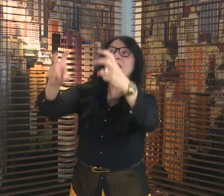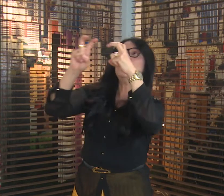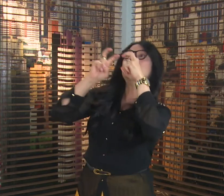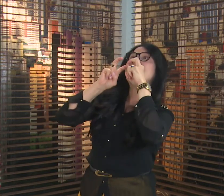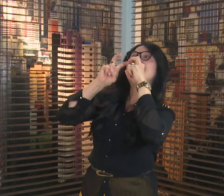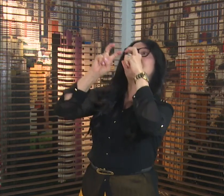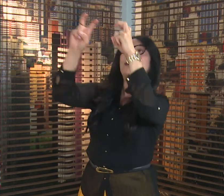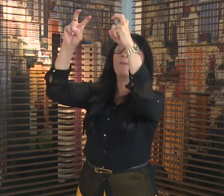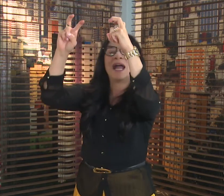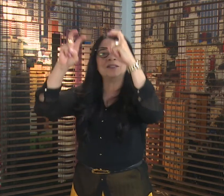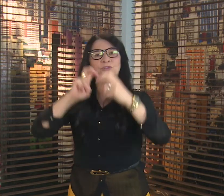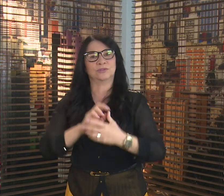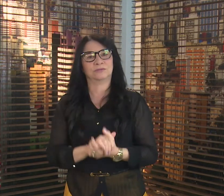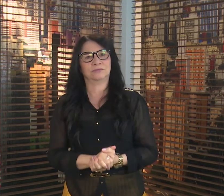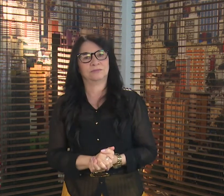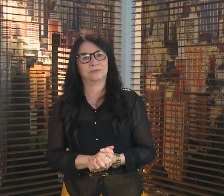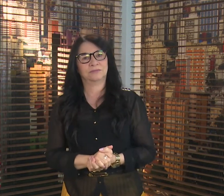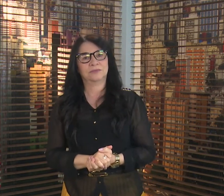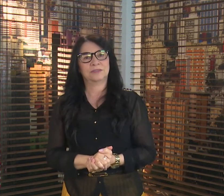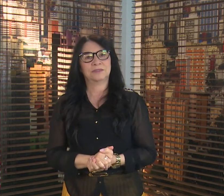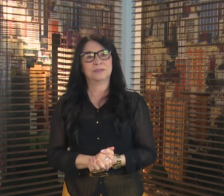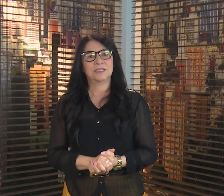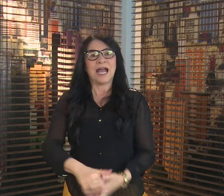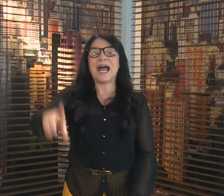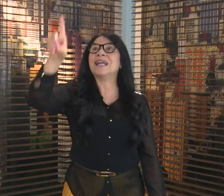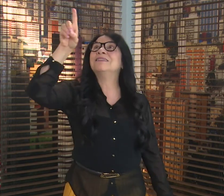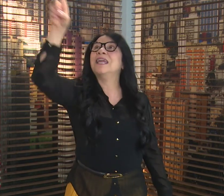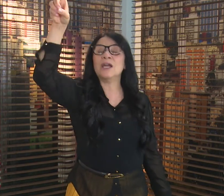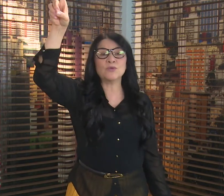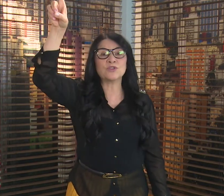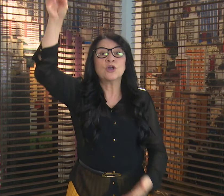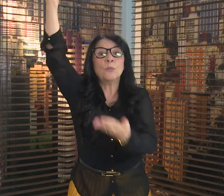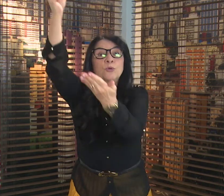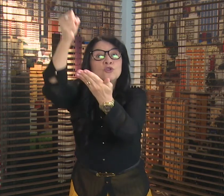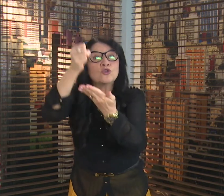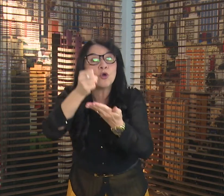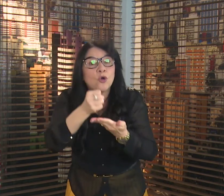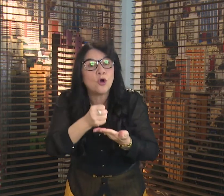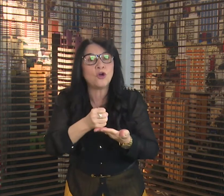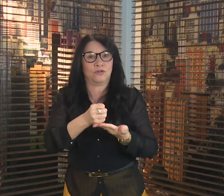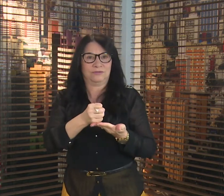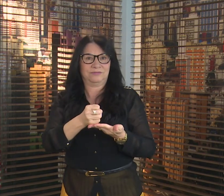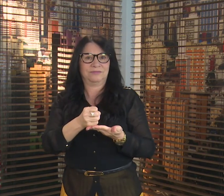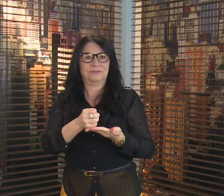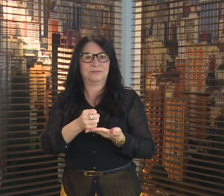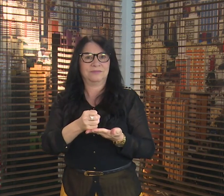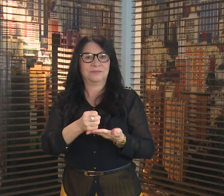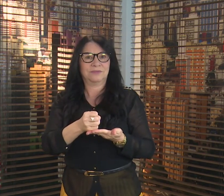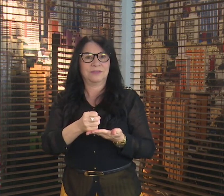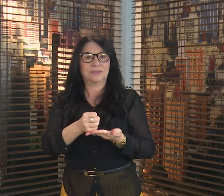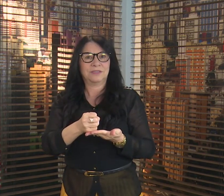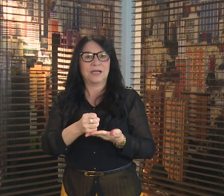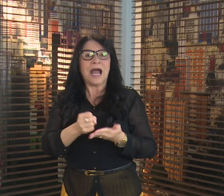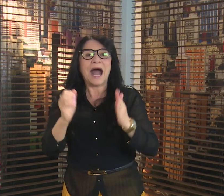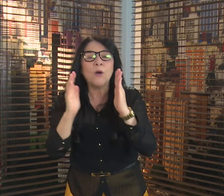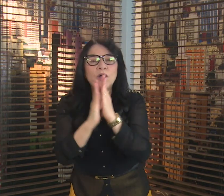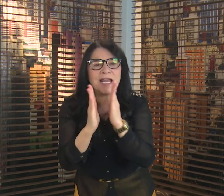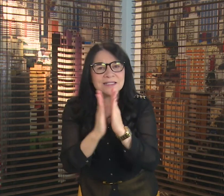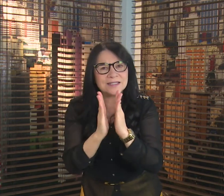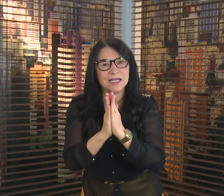deveriam ter clamado a Deus por socorro. A